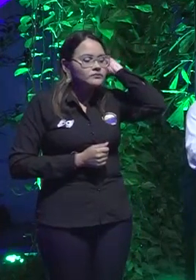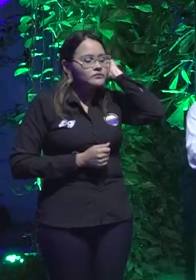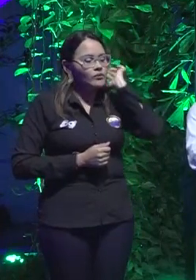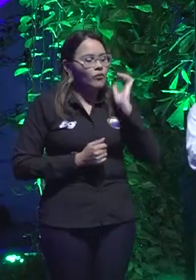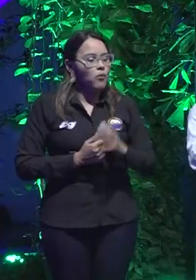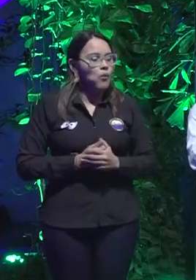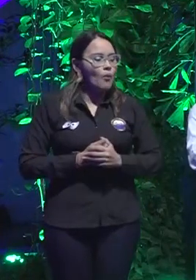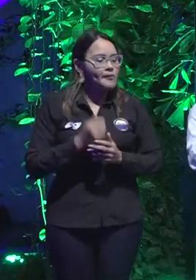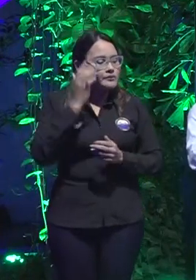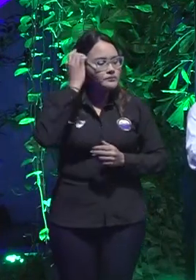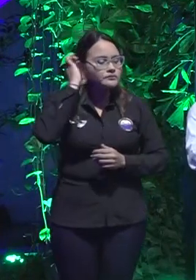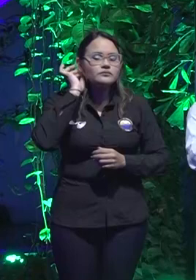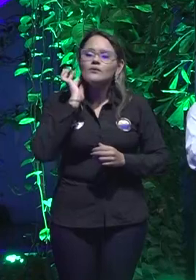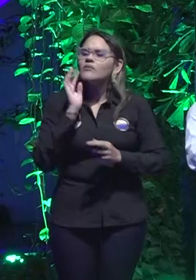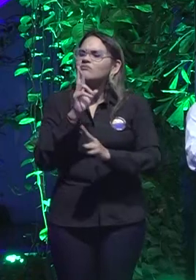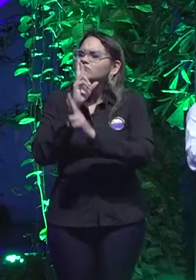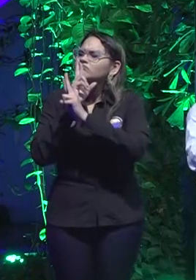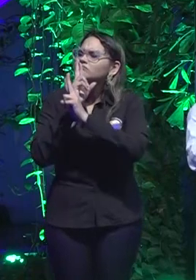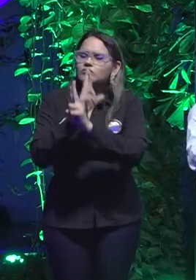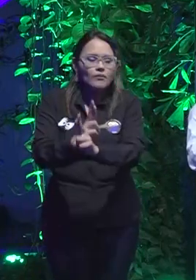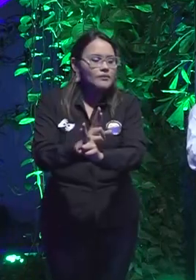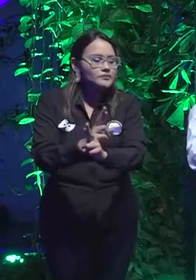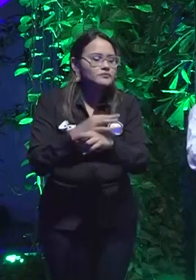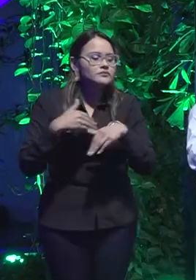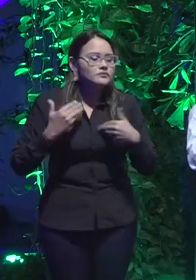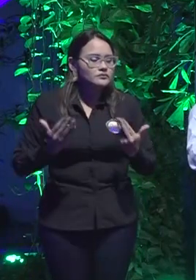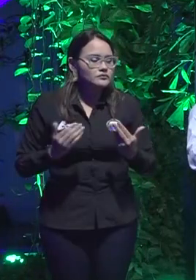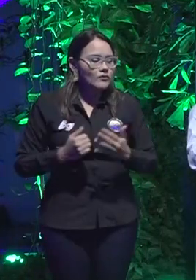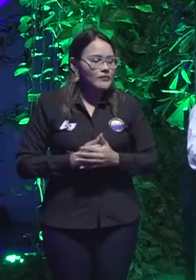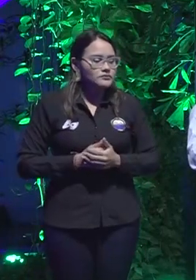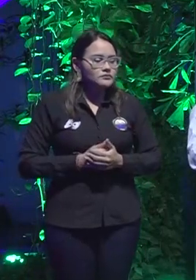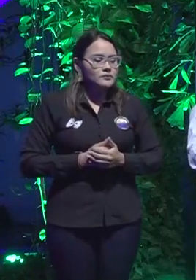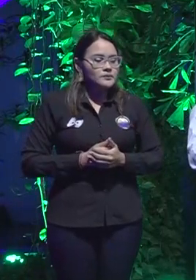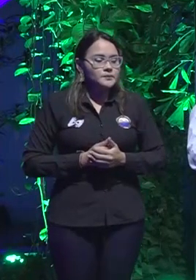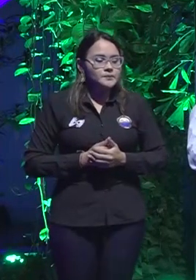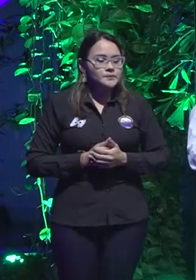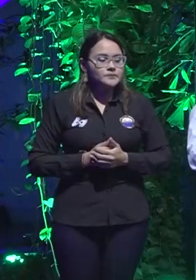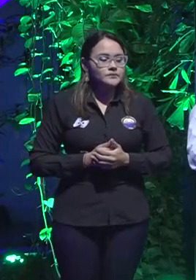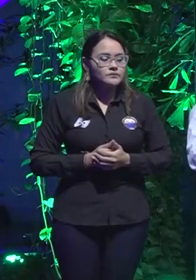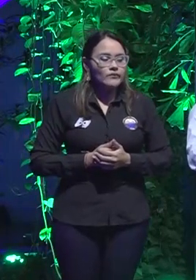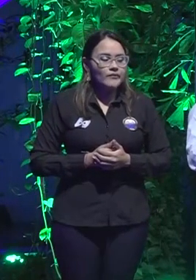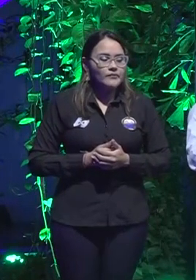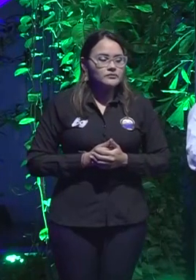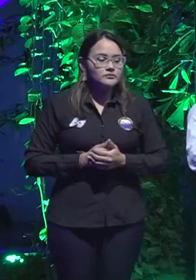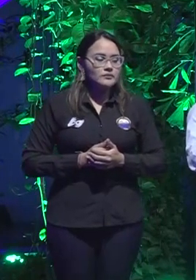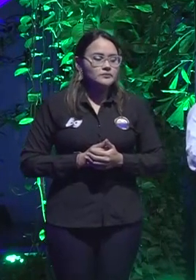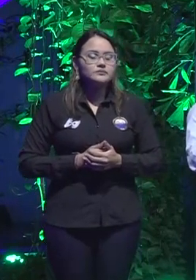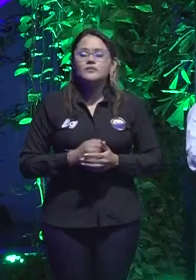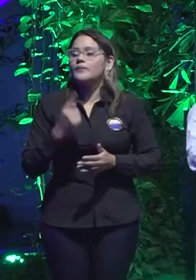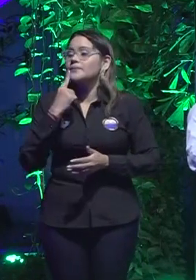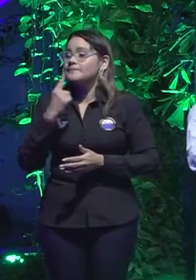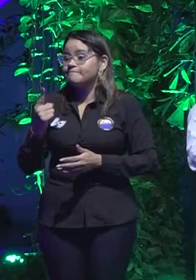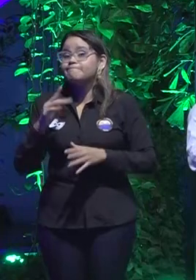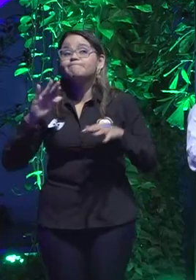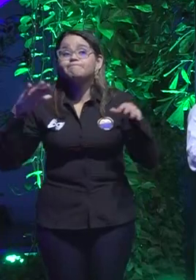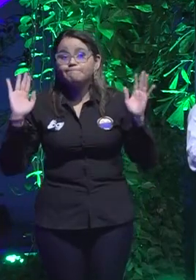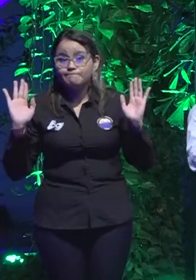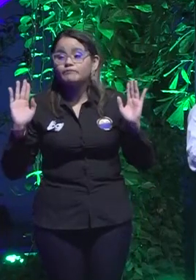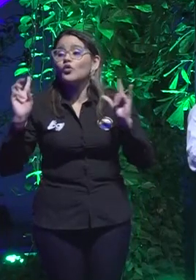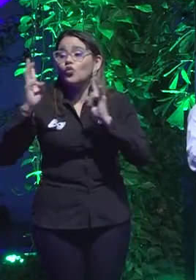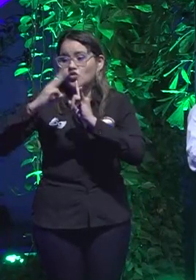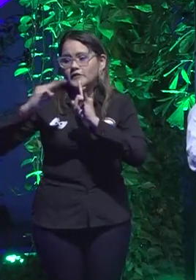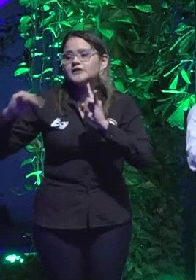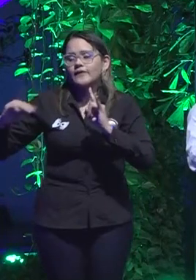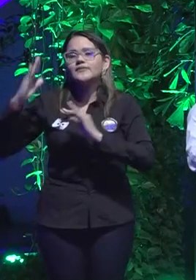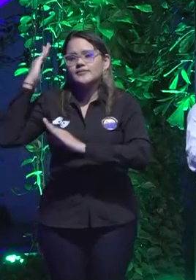Y bueno, resultado de eso, ¿cómo nos evaluaron? Pues nos dijeron, hombre, la Universidad del Magdalena ha entendido su papel y